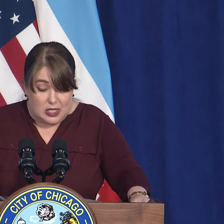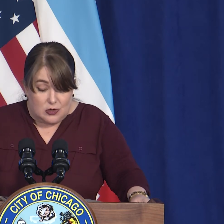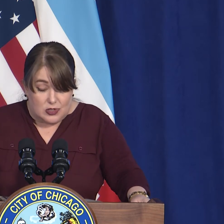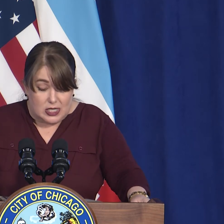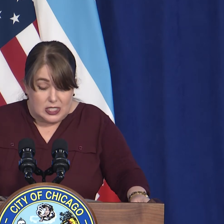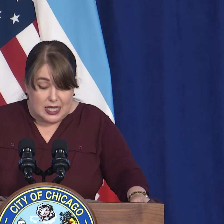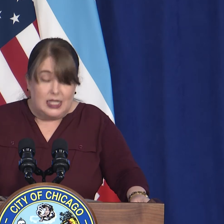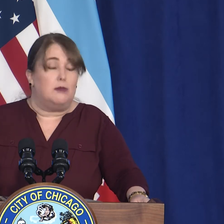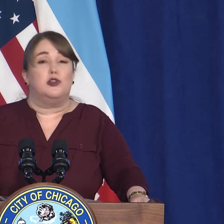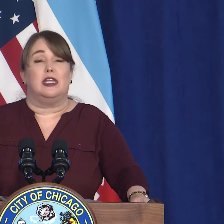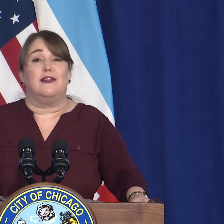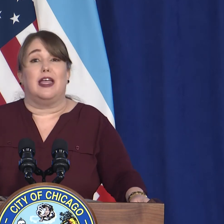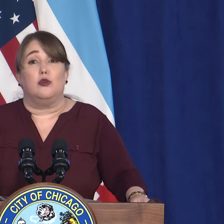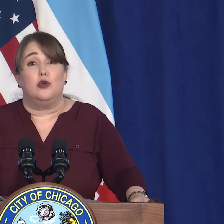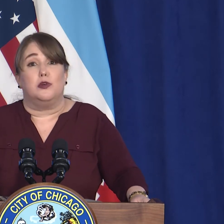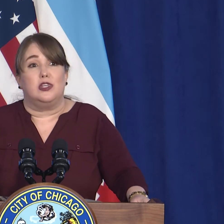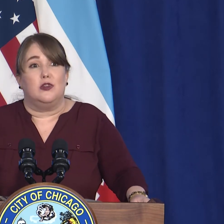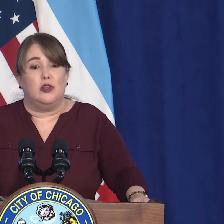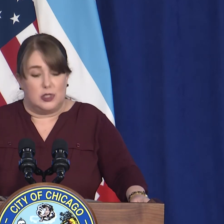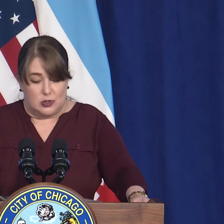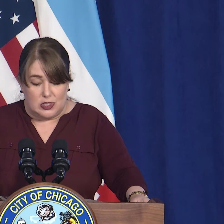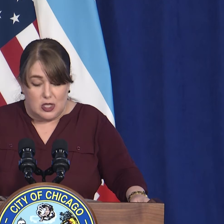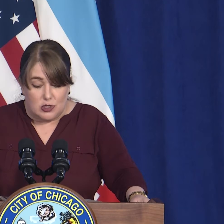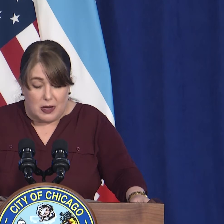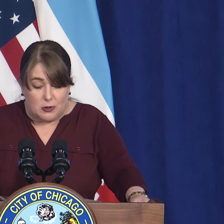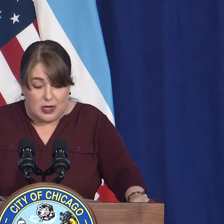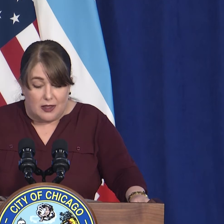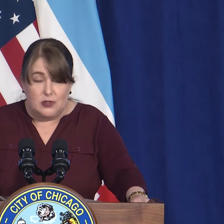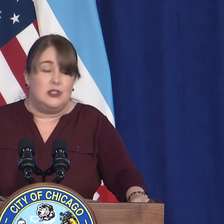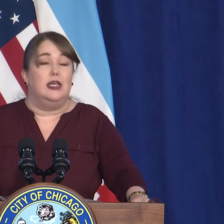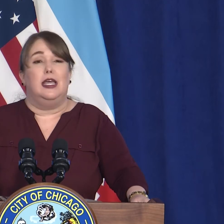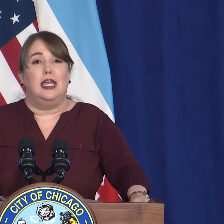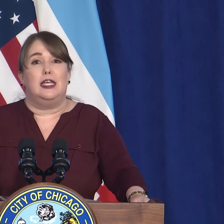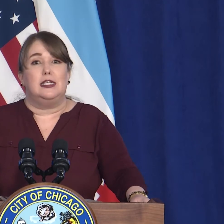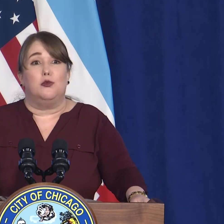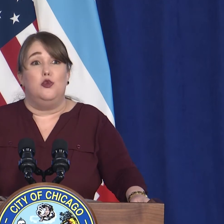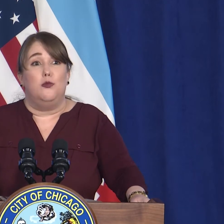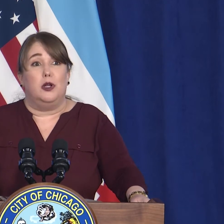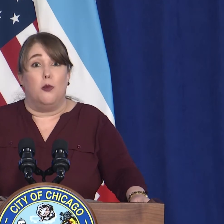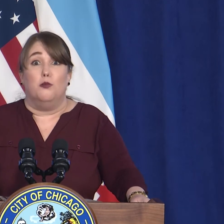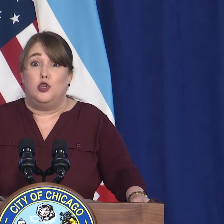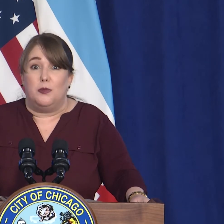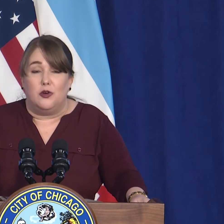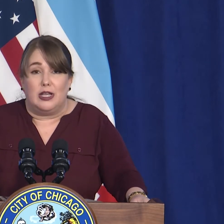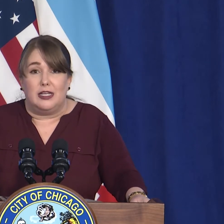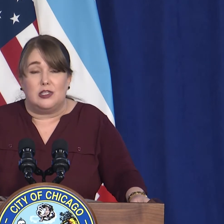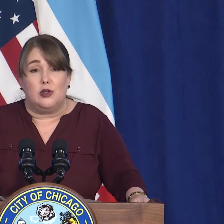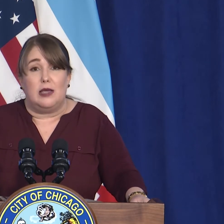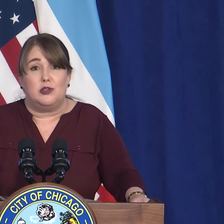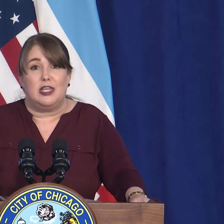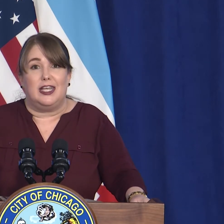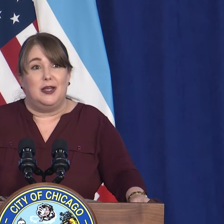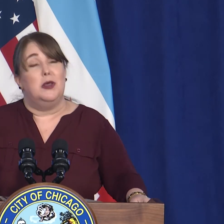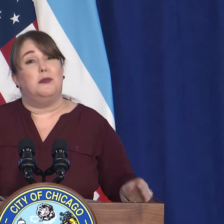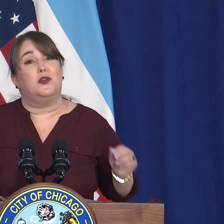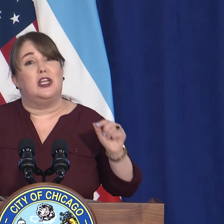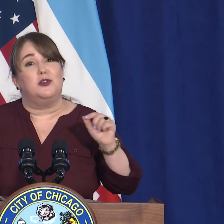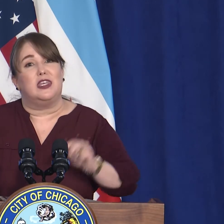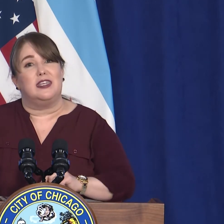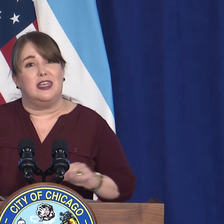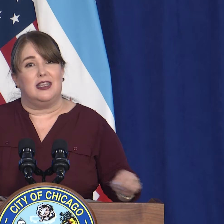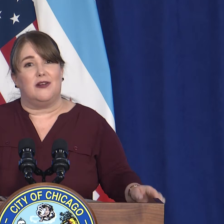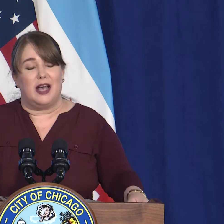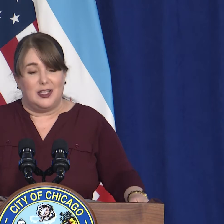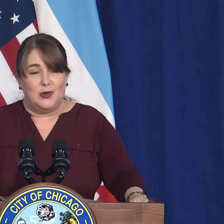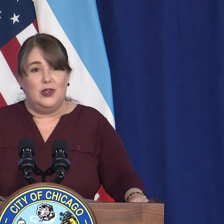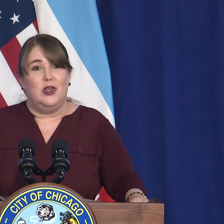los niños, ya tenemos 38% de nuestros niños vacunados. Es un número mucho mejor que el que solíamos tener, pero tenemos